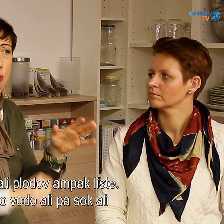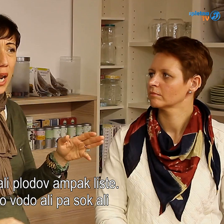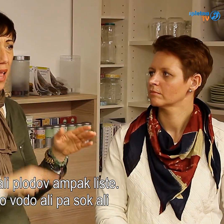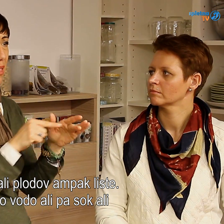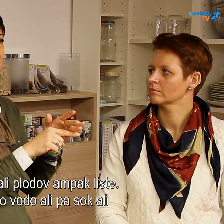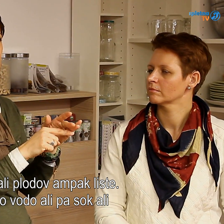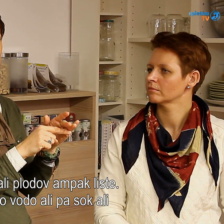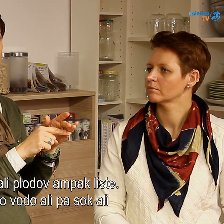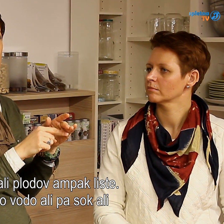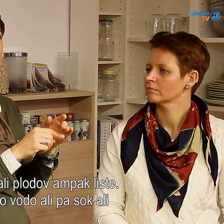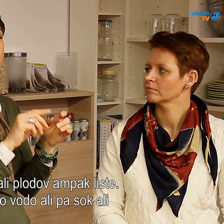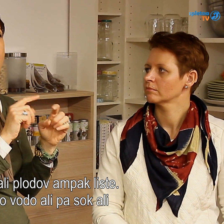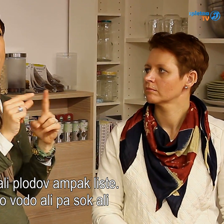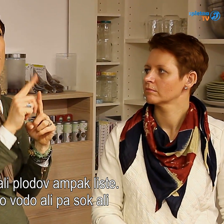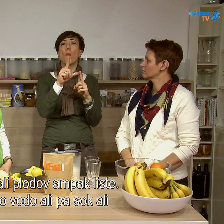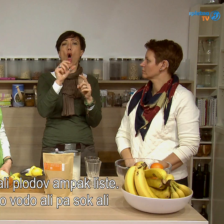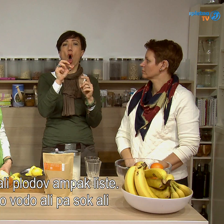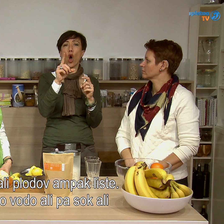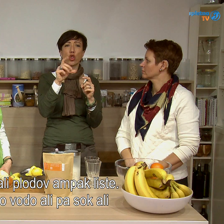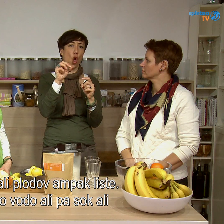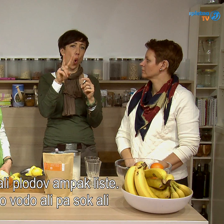korenov, plodov,